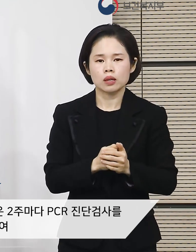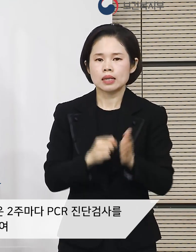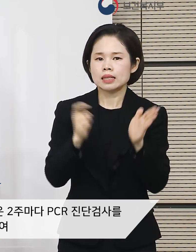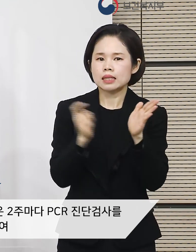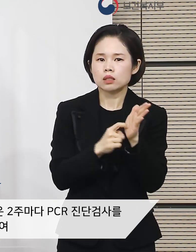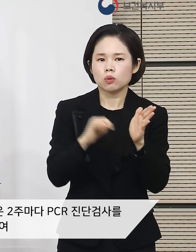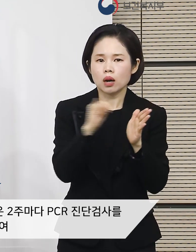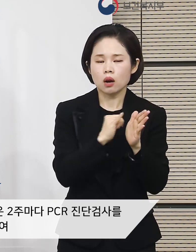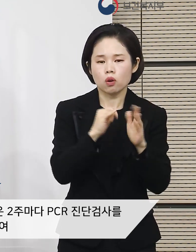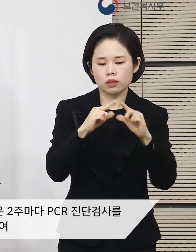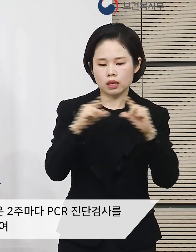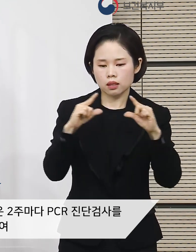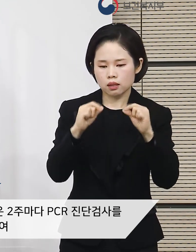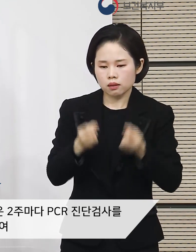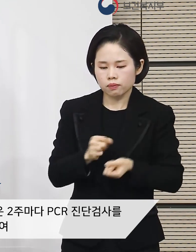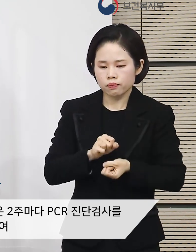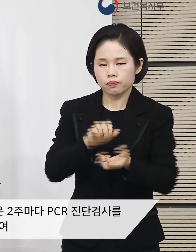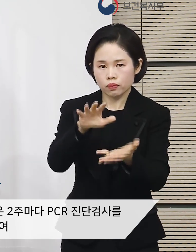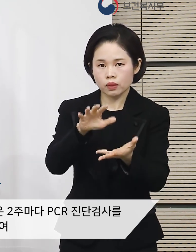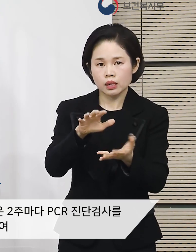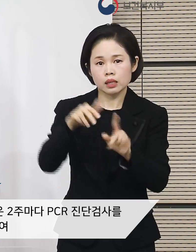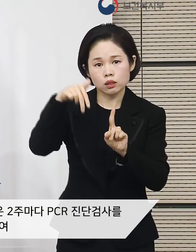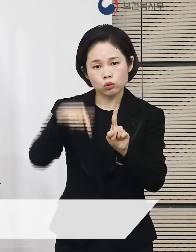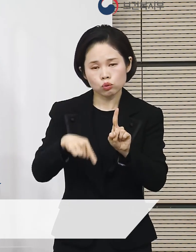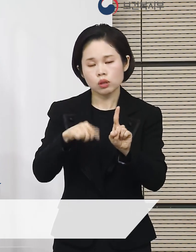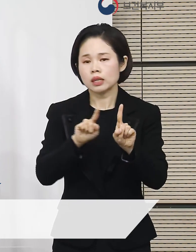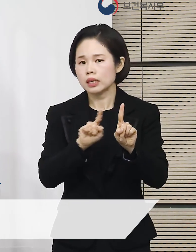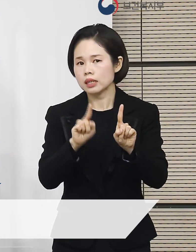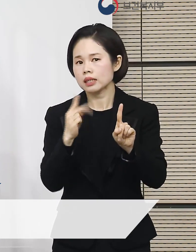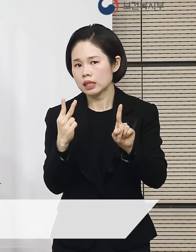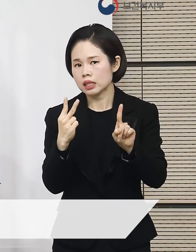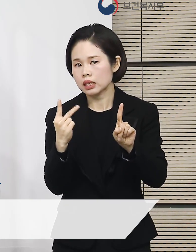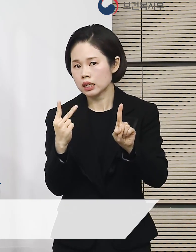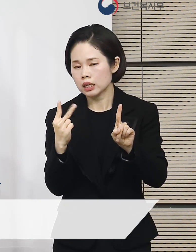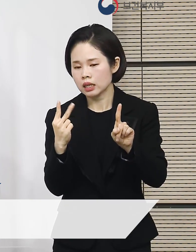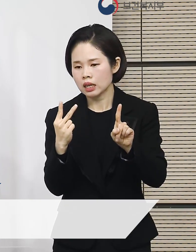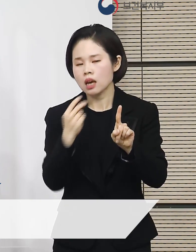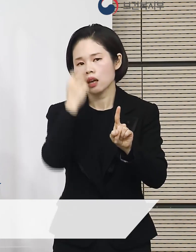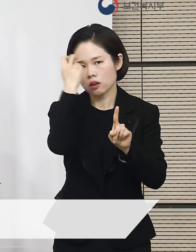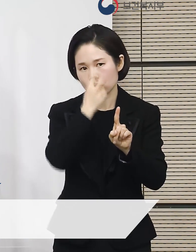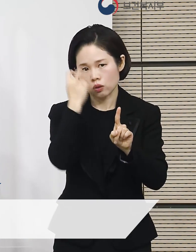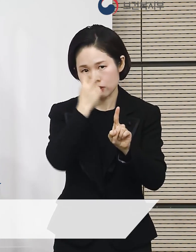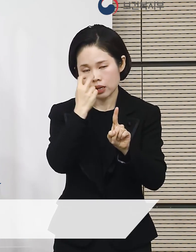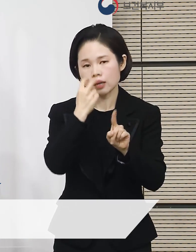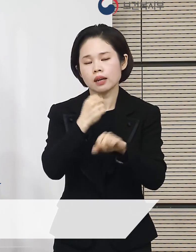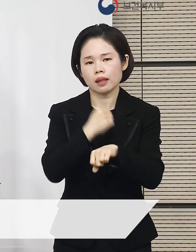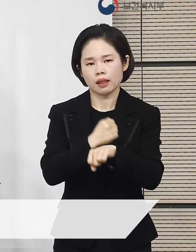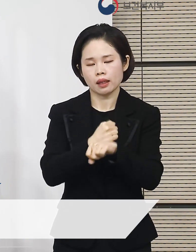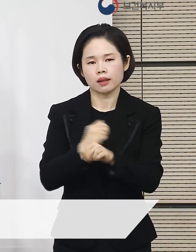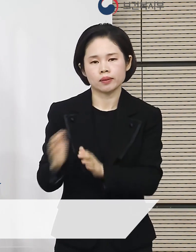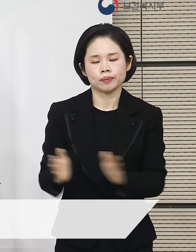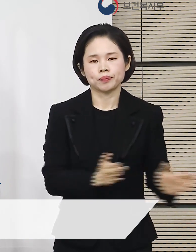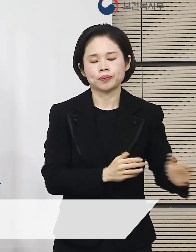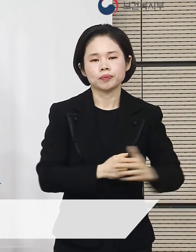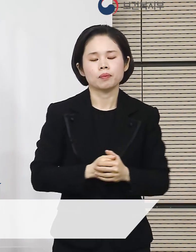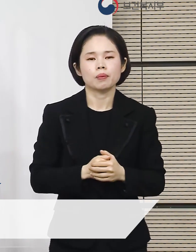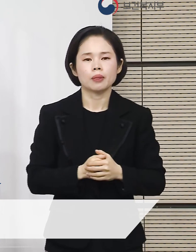선제 검사하며 신속 항원 키트를 제공하여 주 1에서 2회 검사도 동행